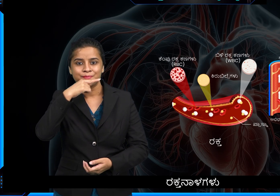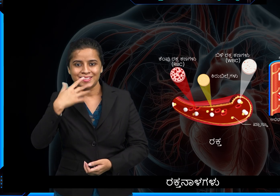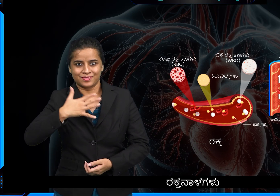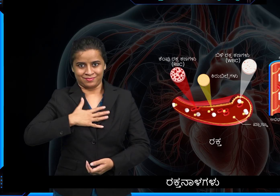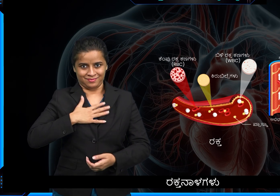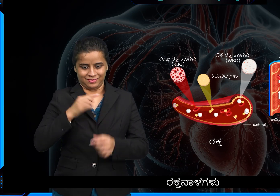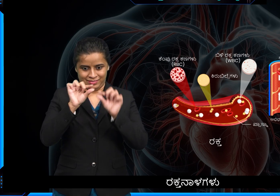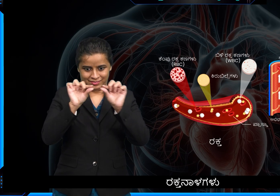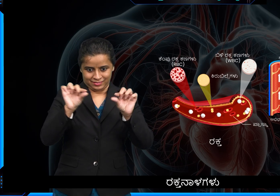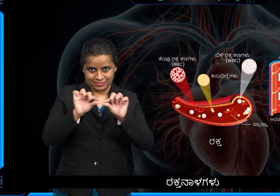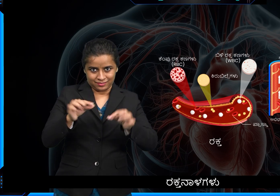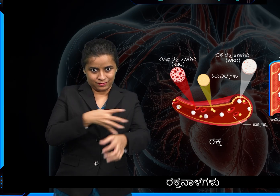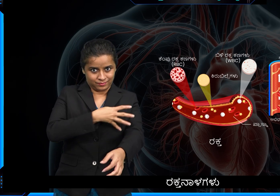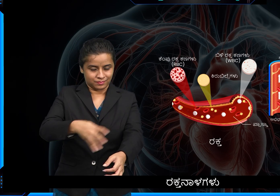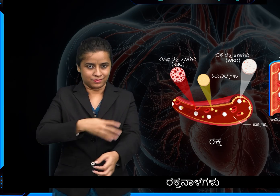ರಕ್ತನಾಳಗಳು.